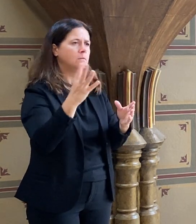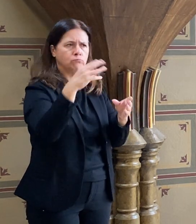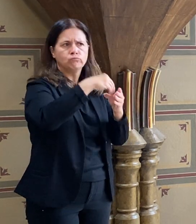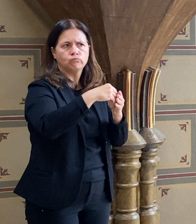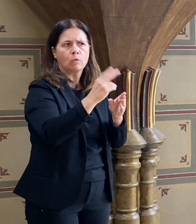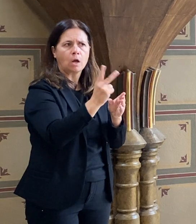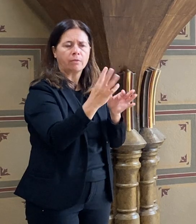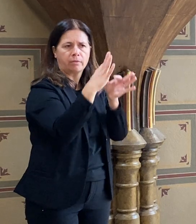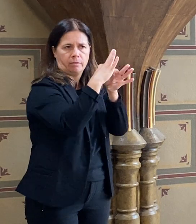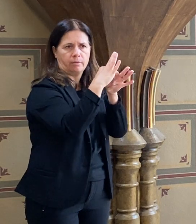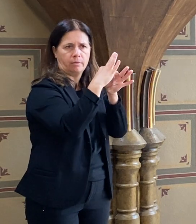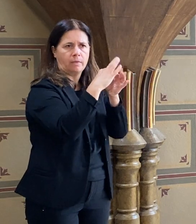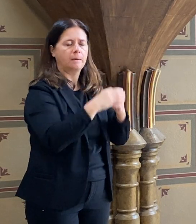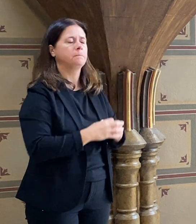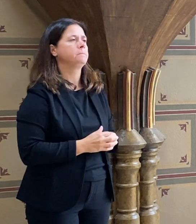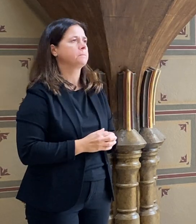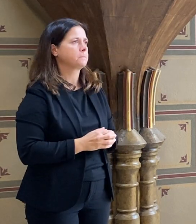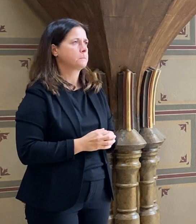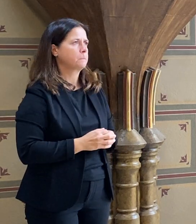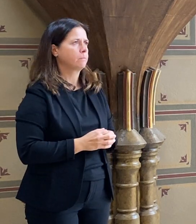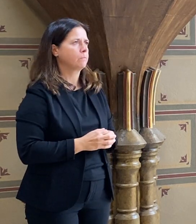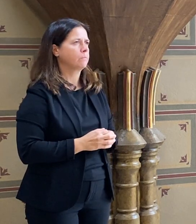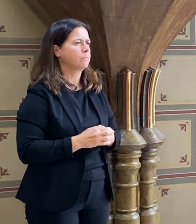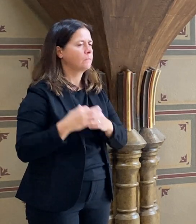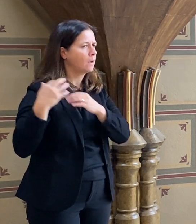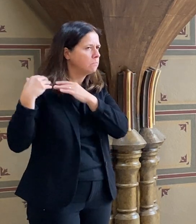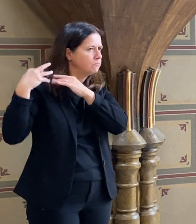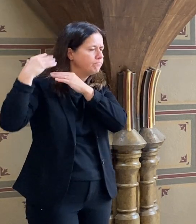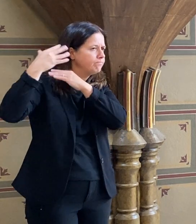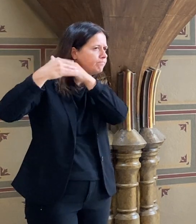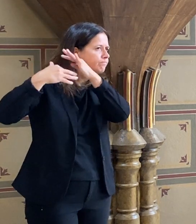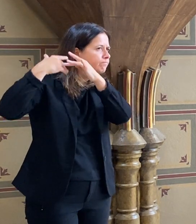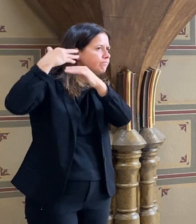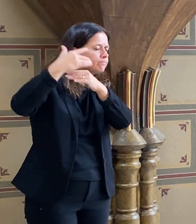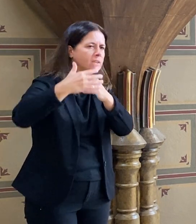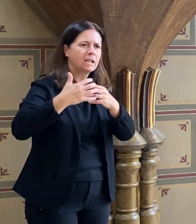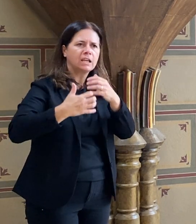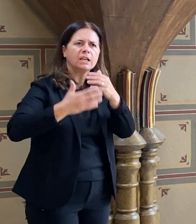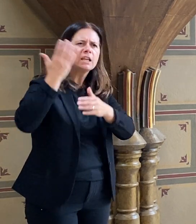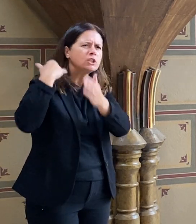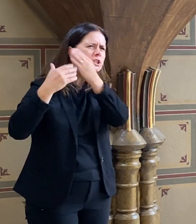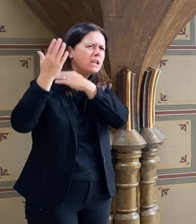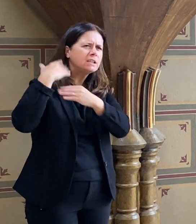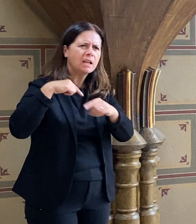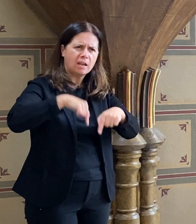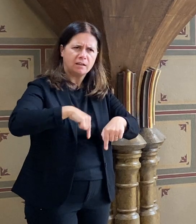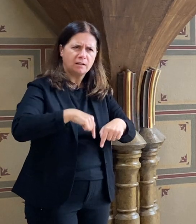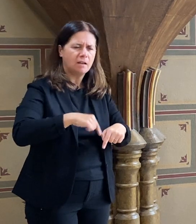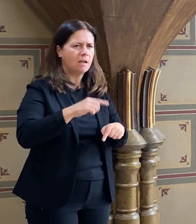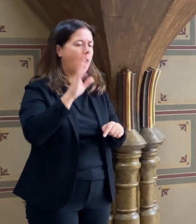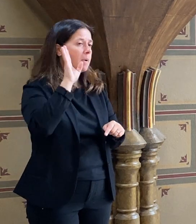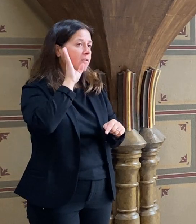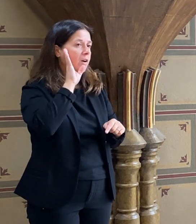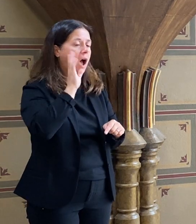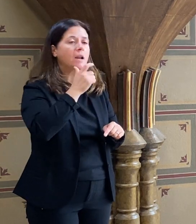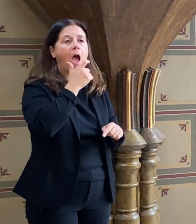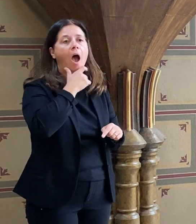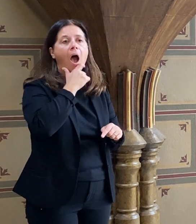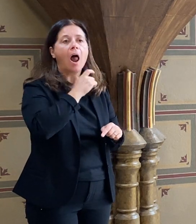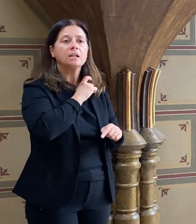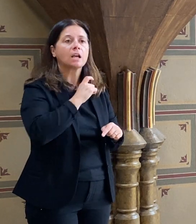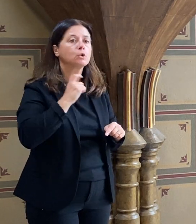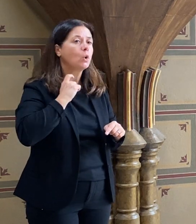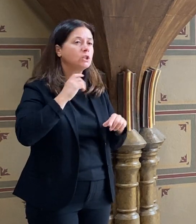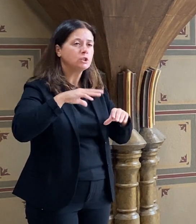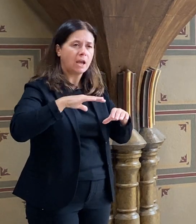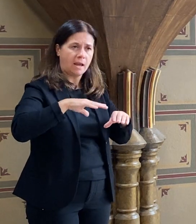dabei. Aus der Geschichte der Gemeinde habe ich erfahren, dass die altkatholische Gemeinde nach ihrer